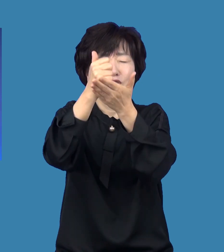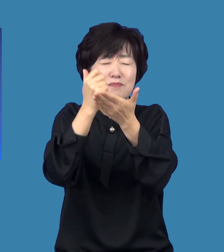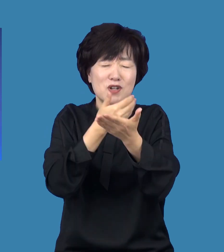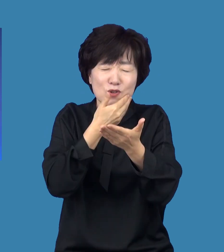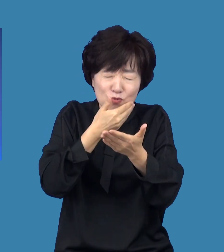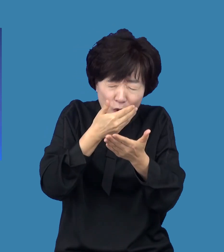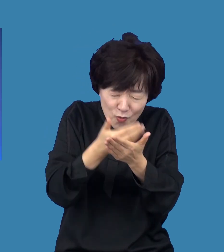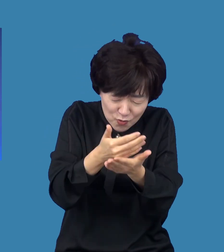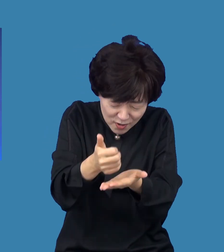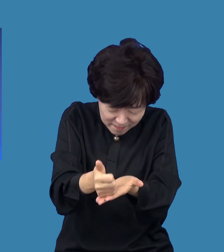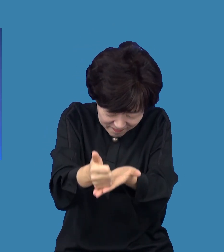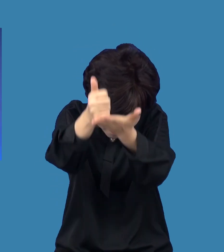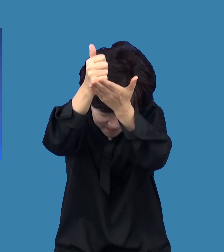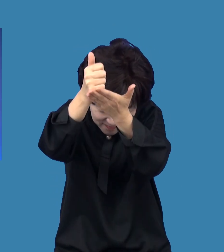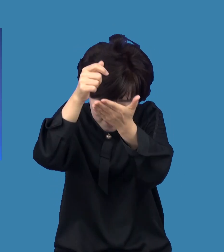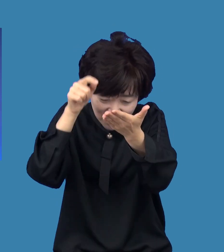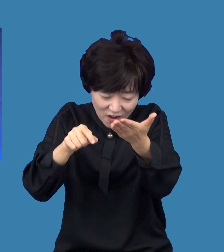축복합니다.